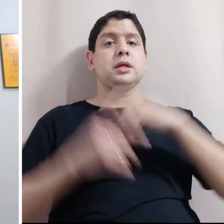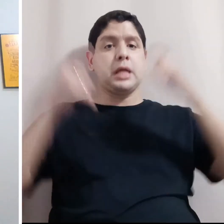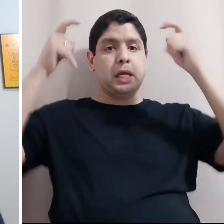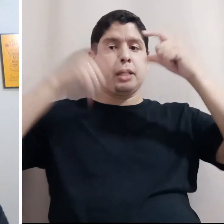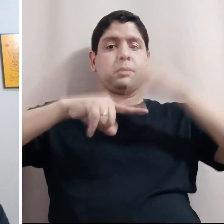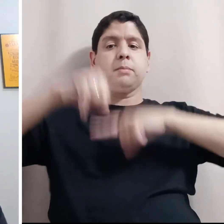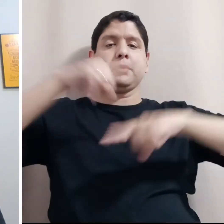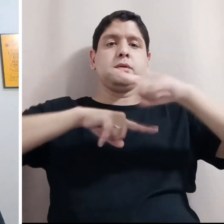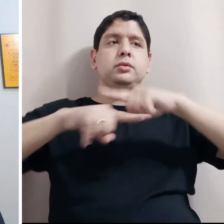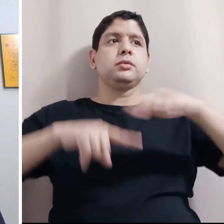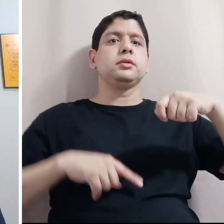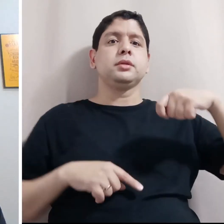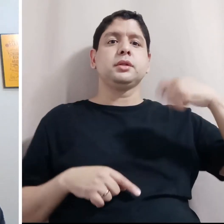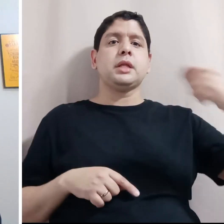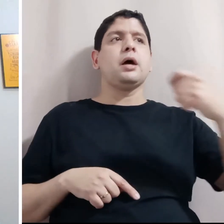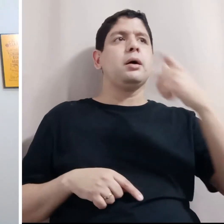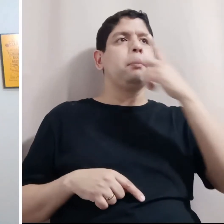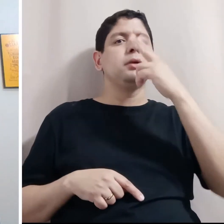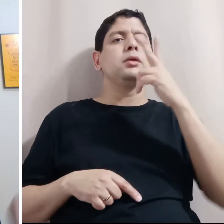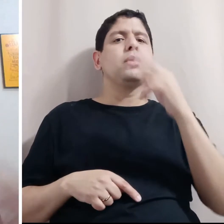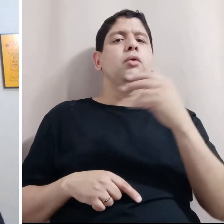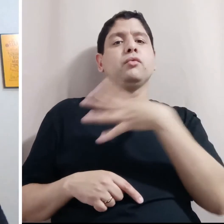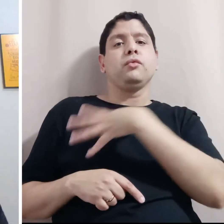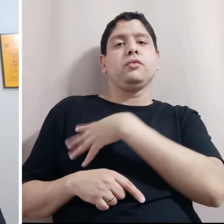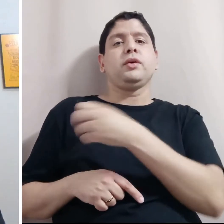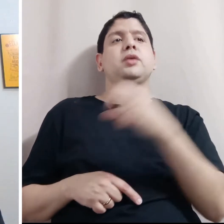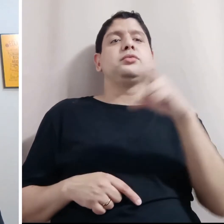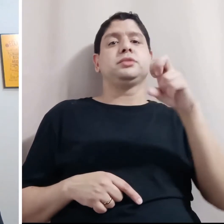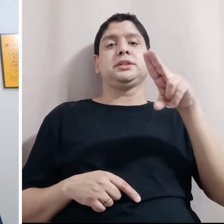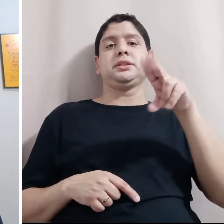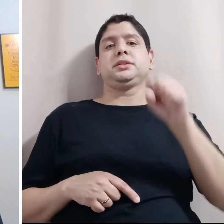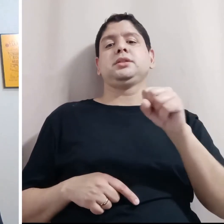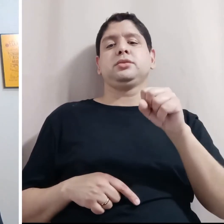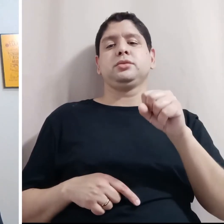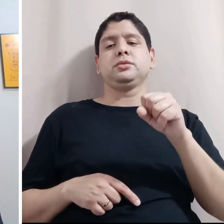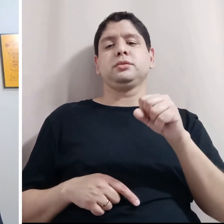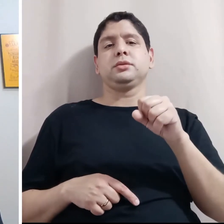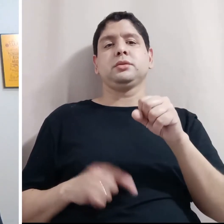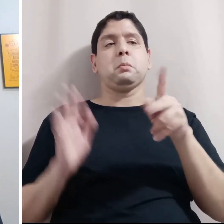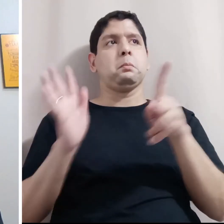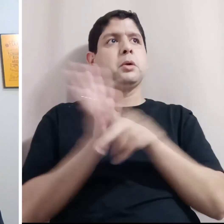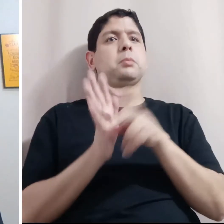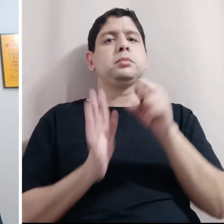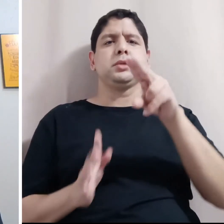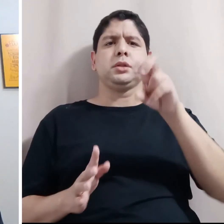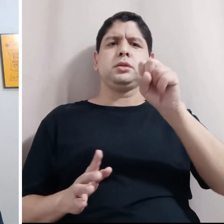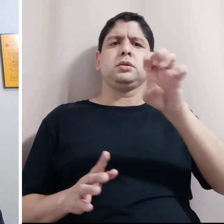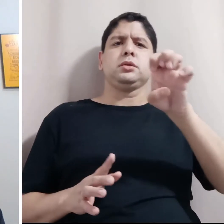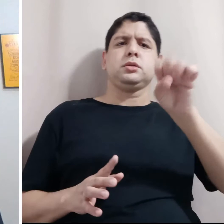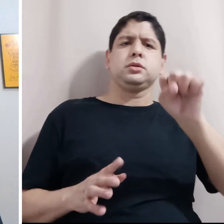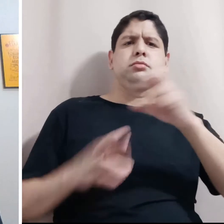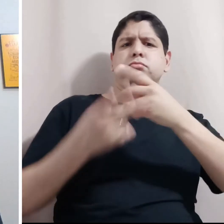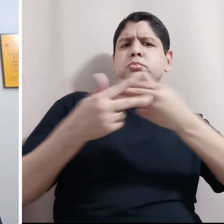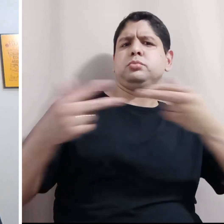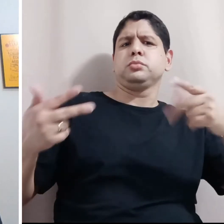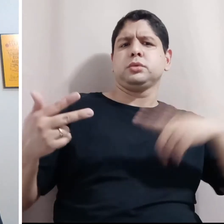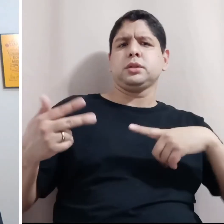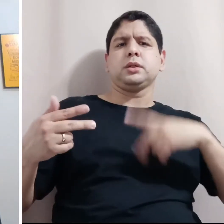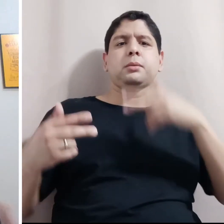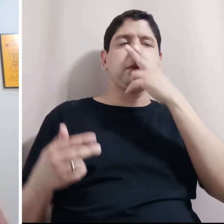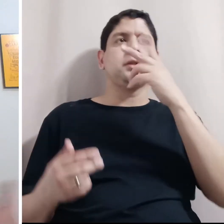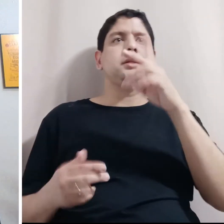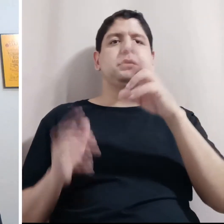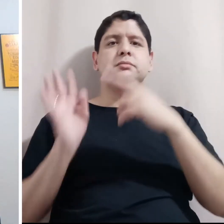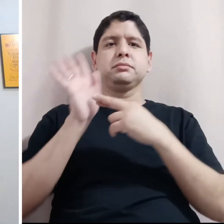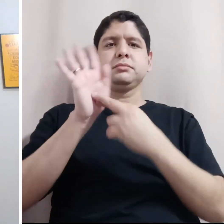um imperador, que era considerado filho, né, um filho dos deuses, né, então